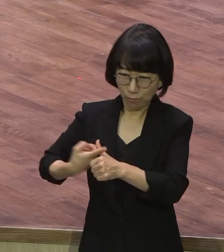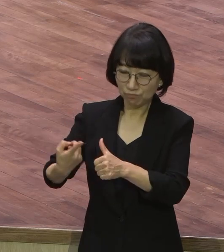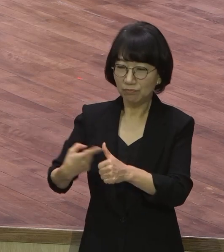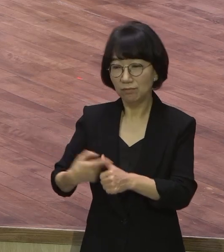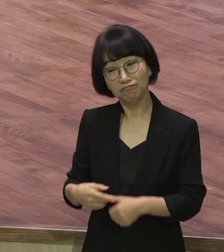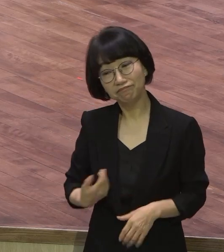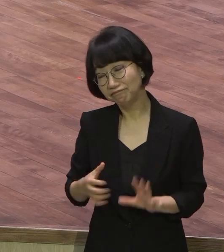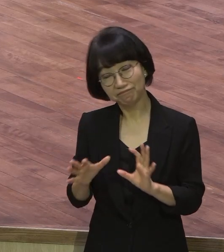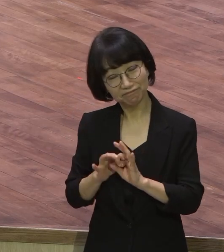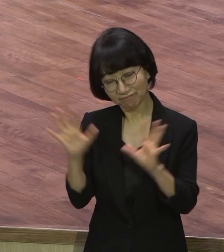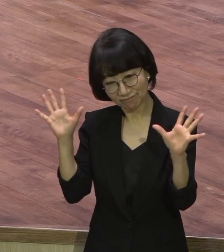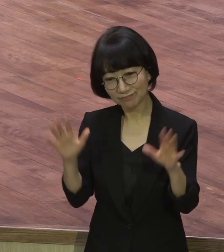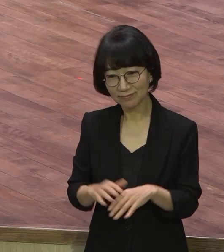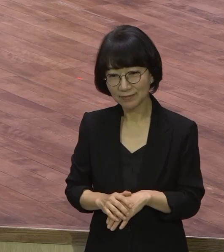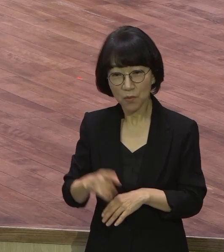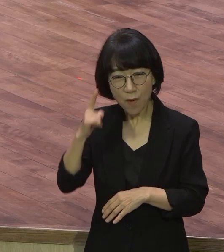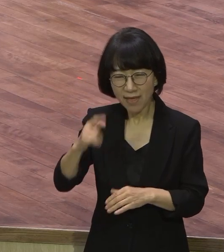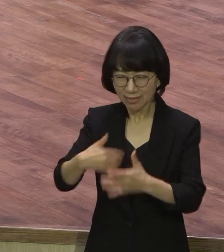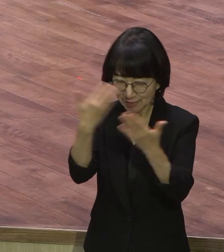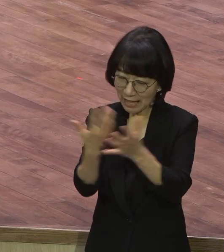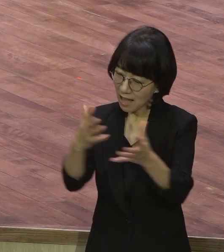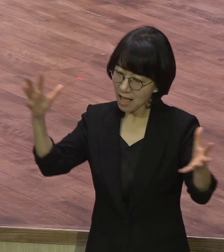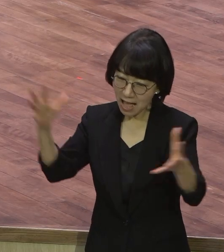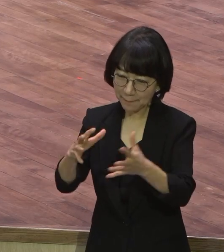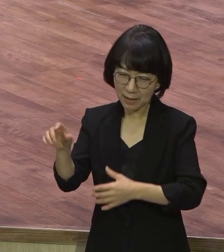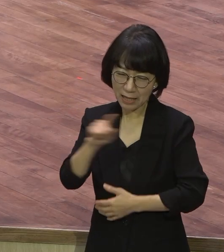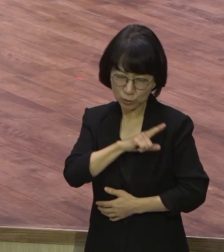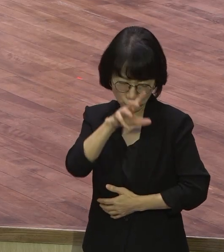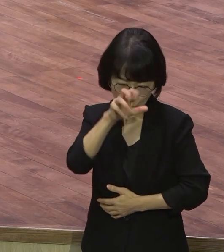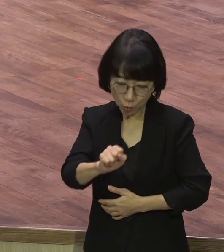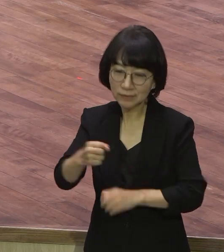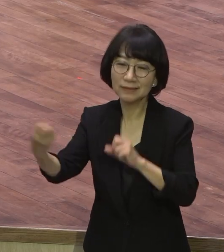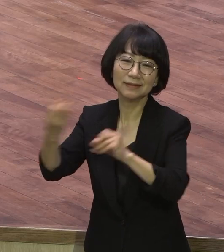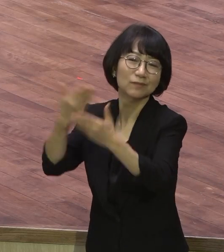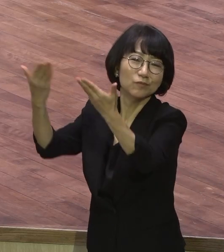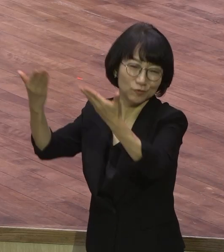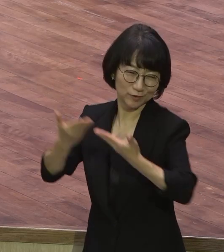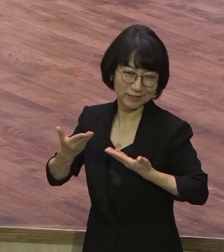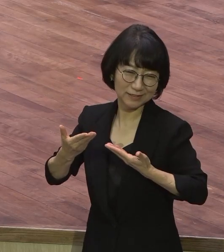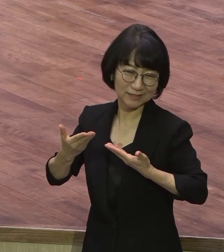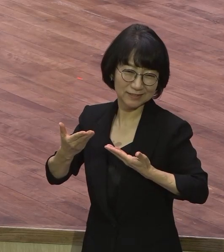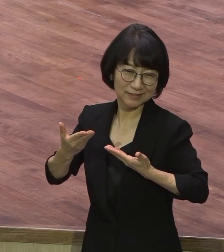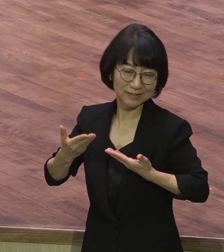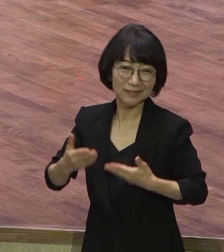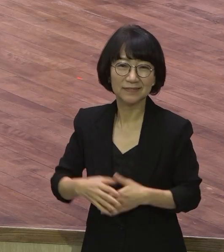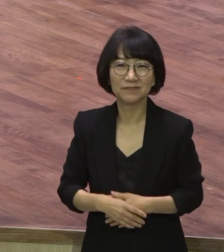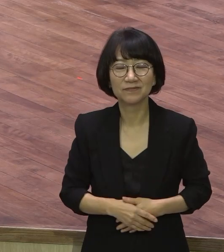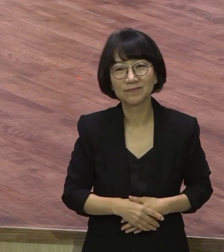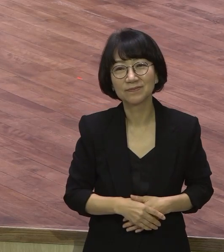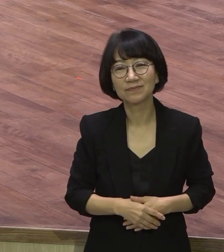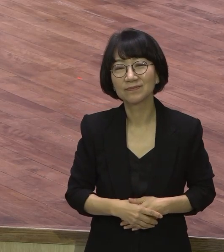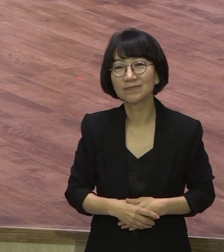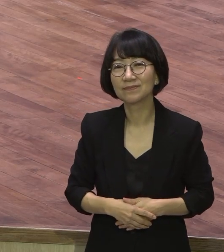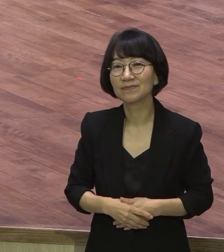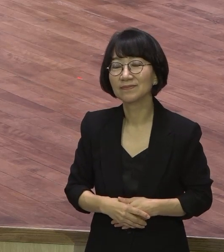모든 것을 합력하여 선을 이루느니라. 선을 이루시더라고요. 그래서